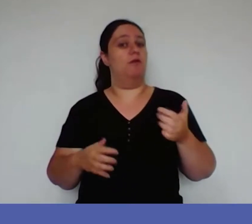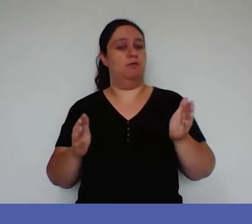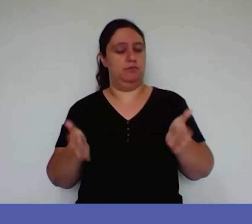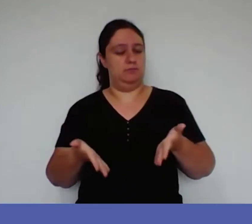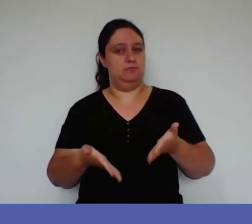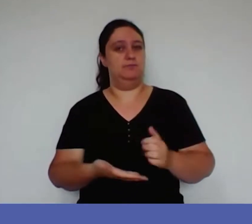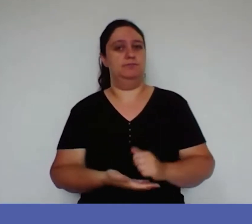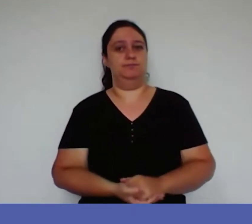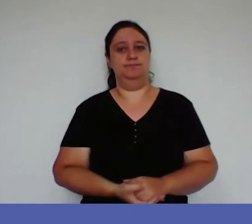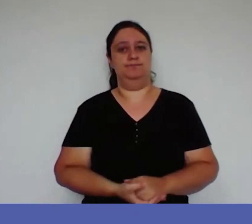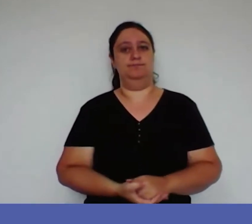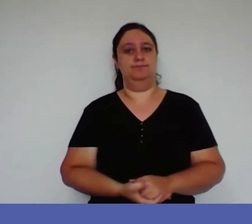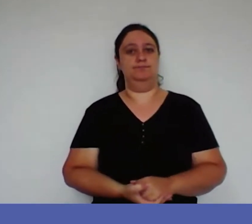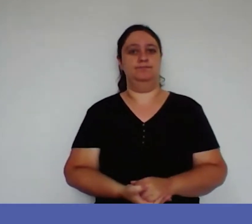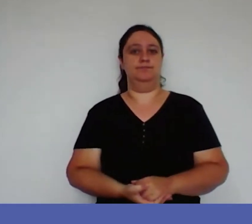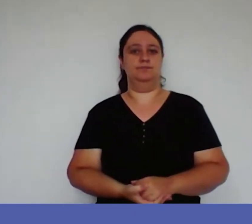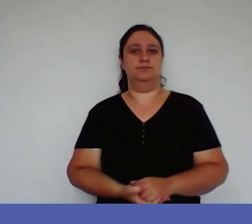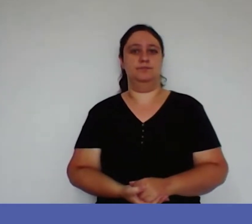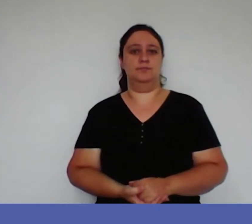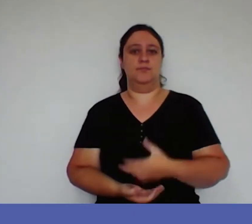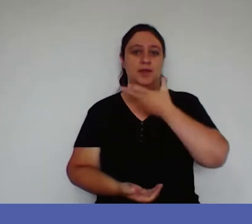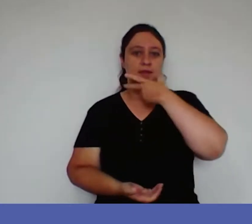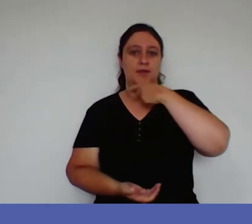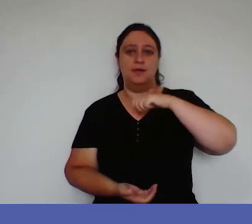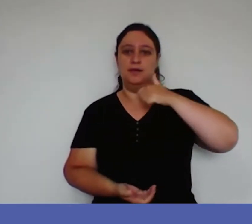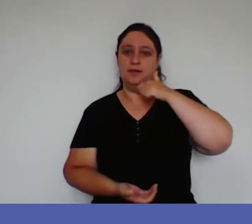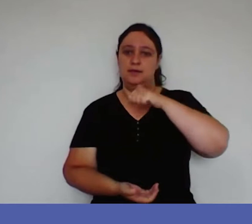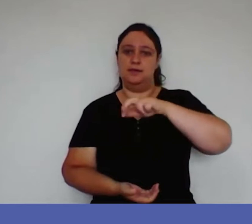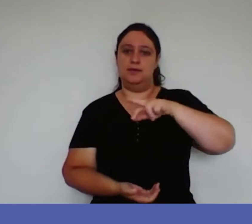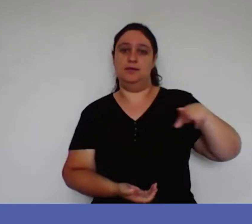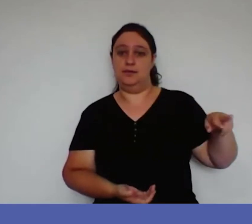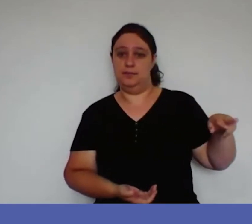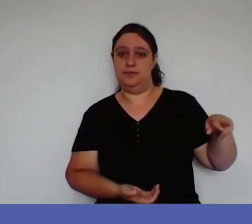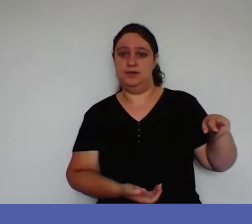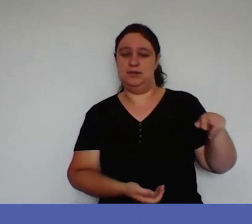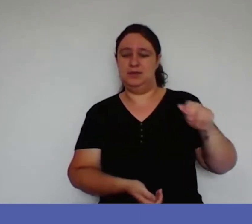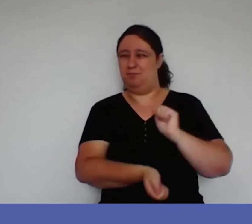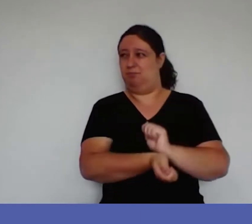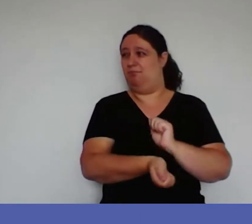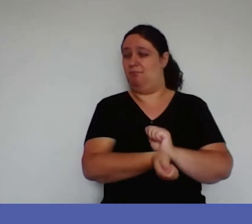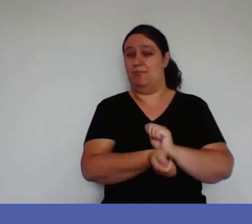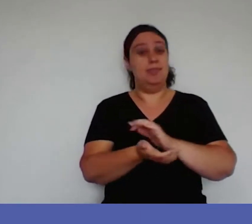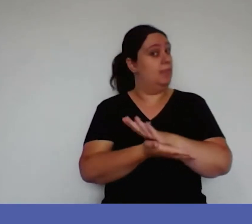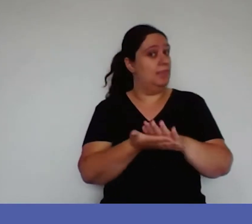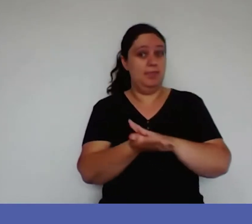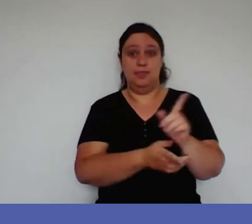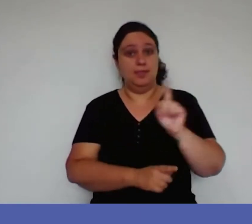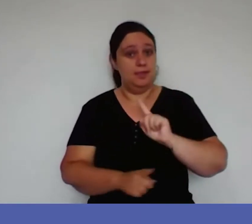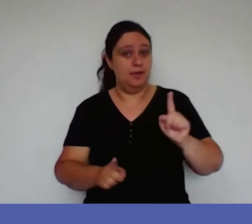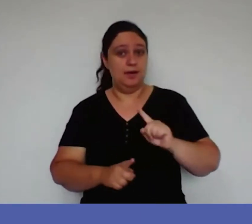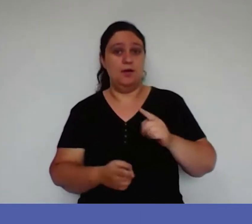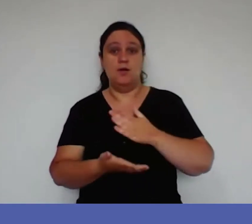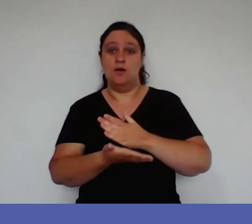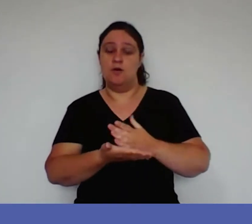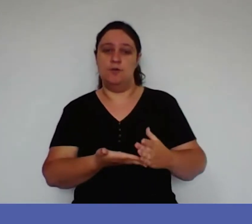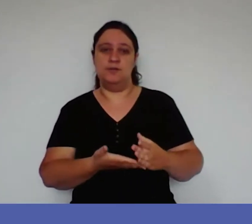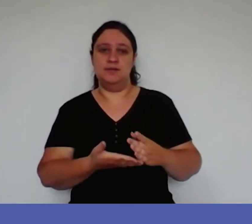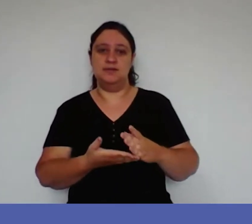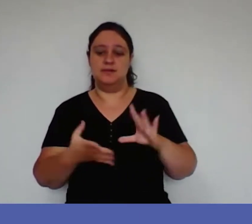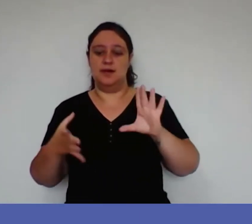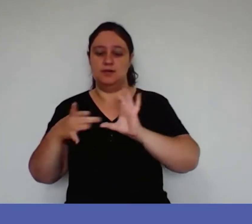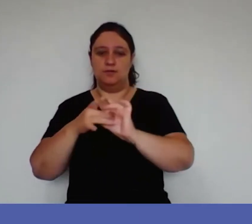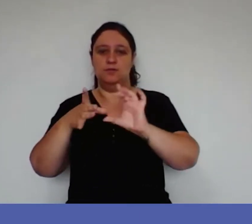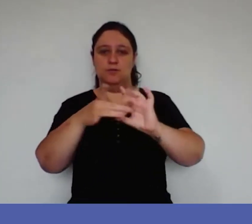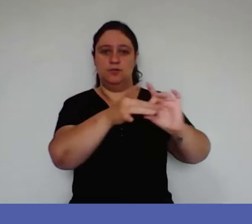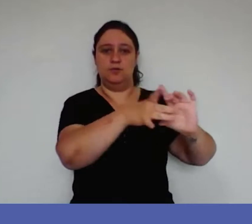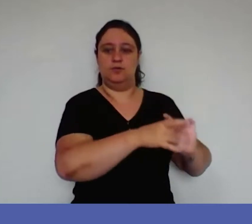As nossas irmãs não ficaram paradas. Começaram com a rede de conectadas para cuidar das